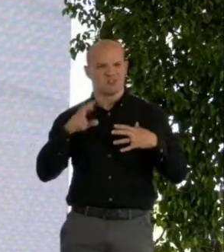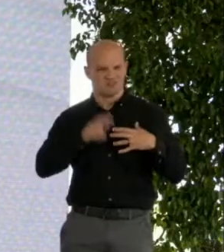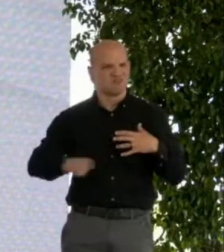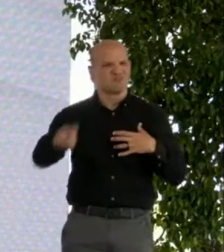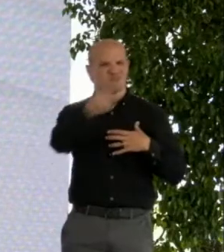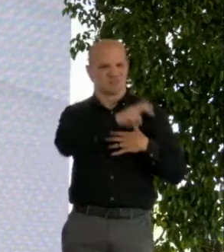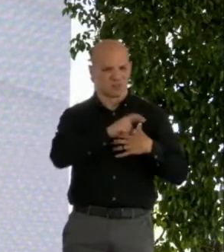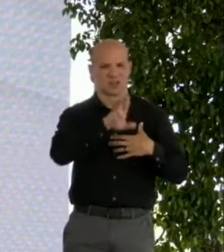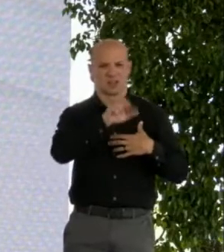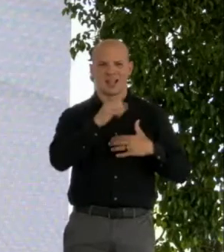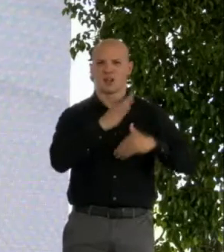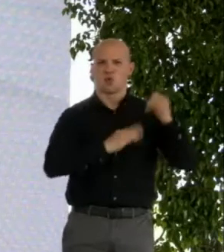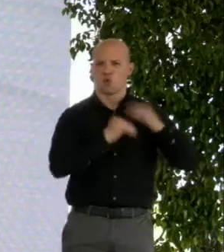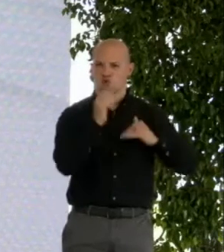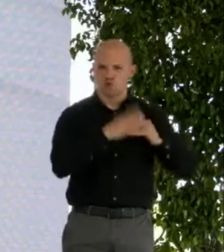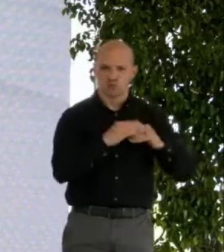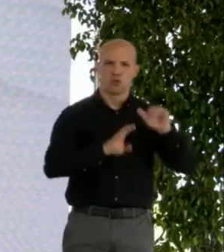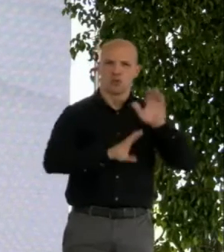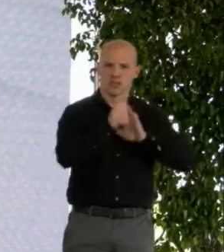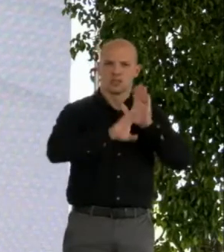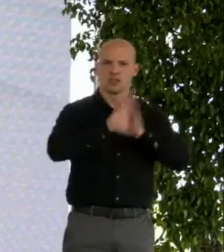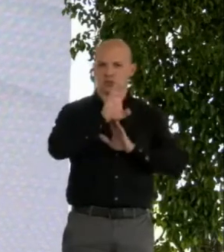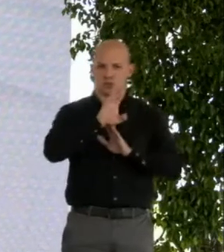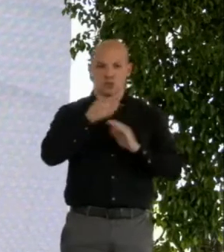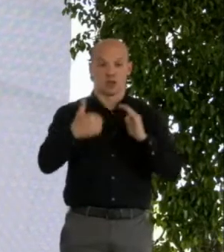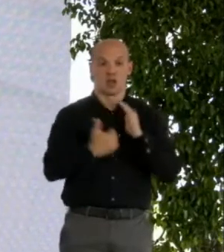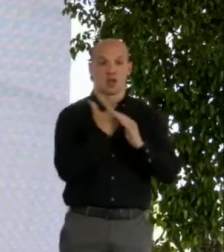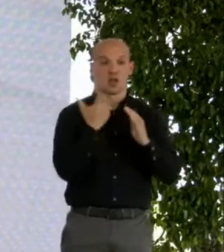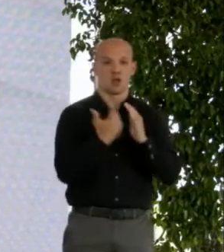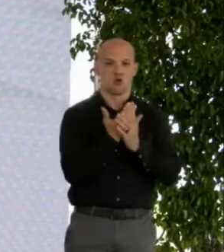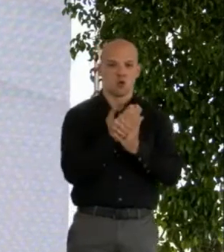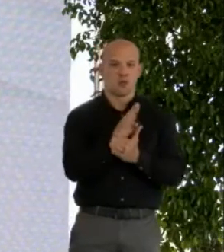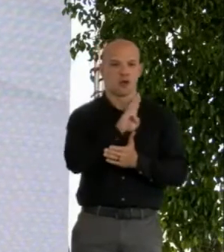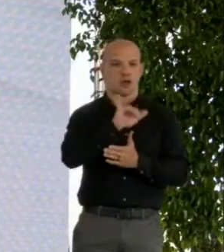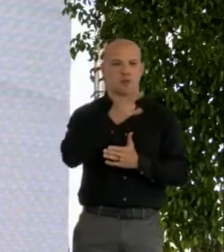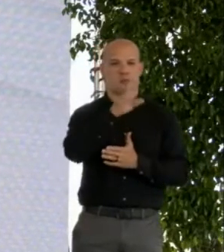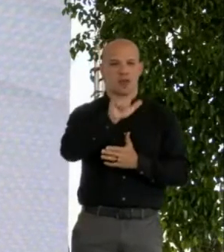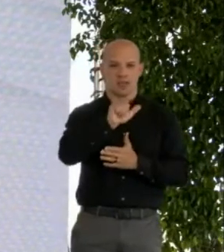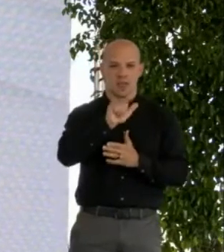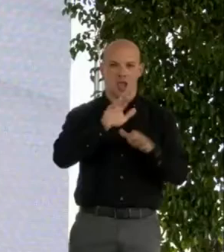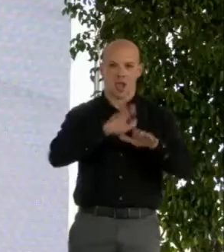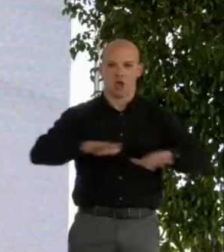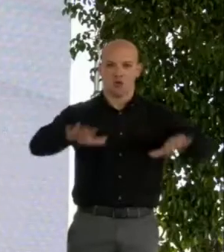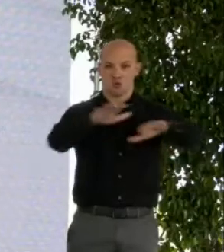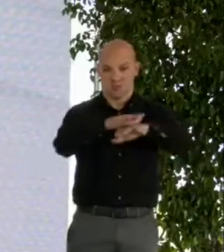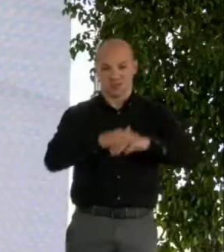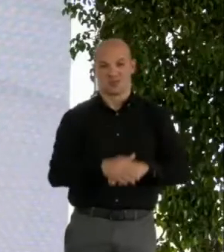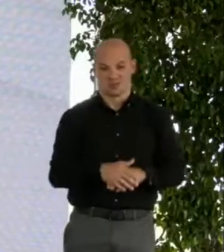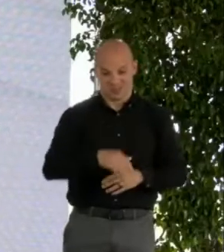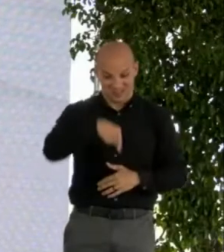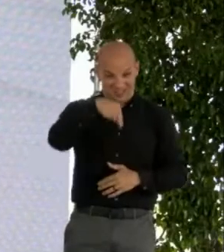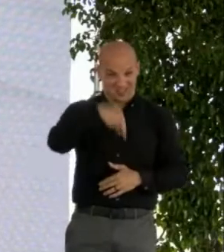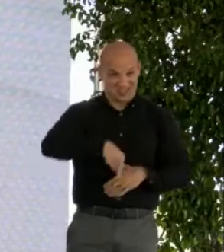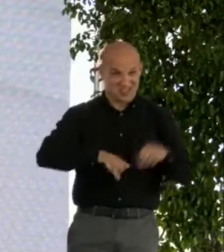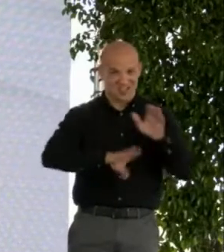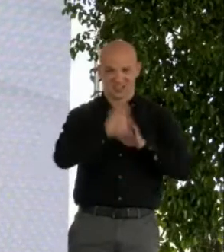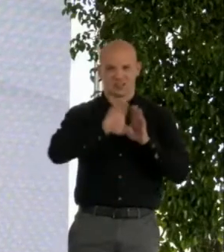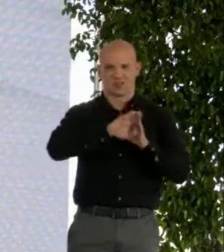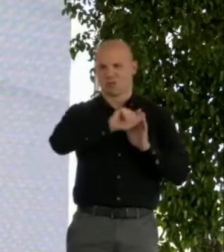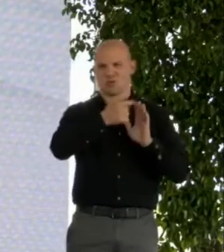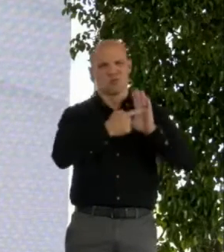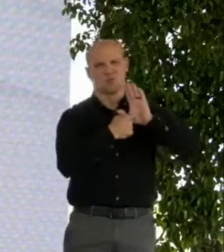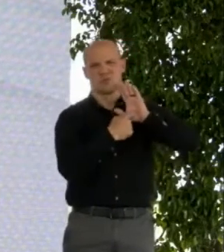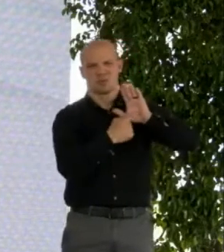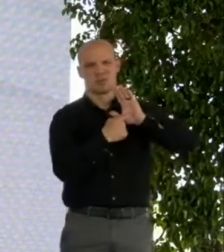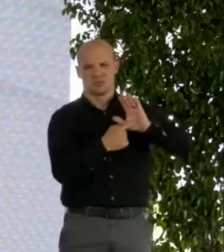y de desarrollo de la nueva bahía urbana. Este desarrollo es otro ejemplo más